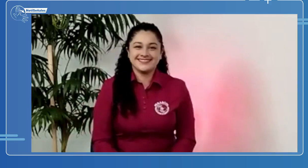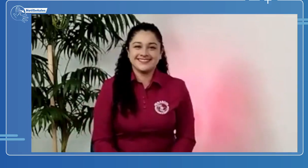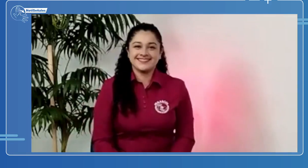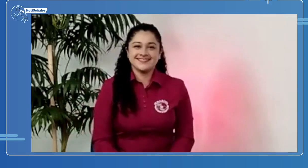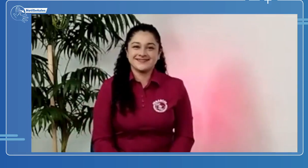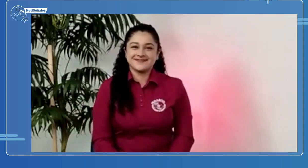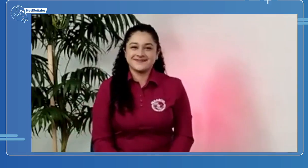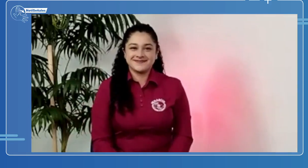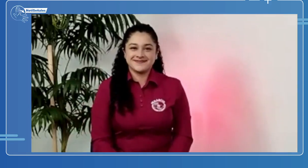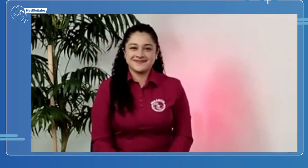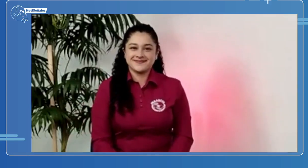este video.